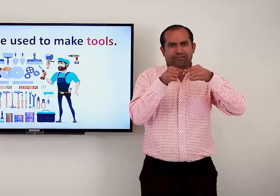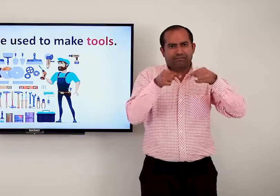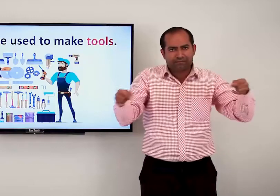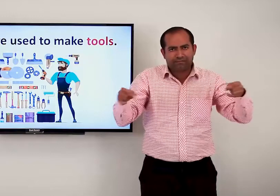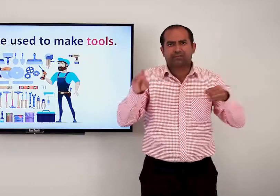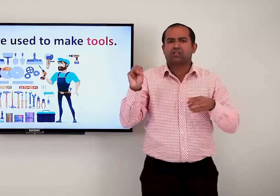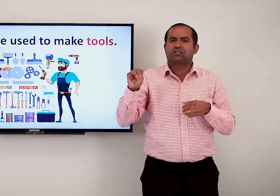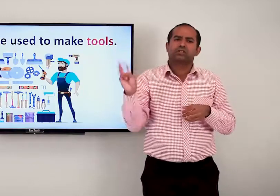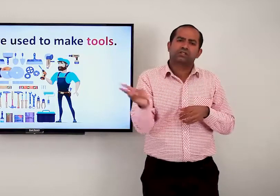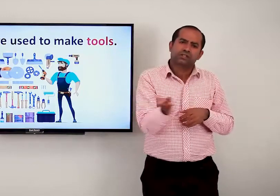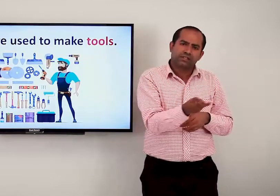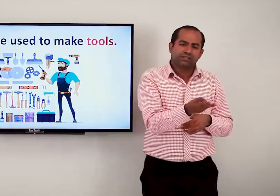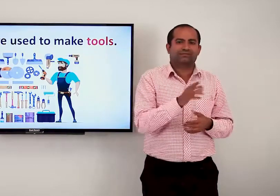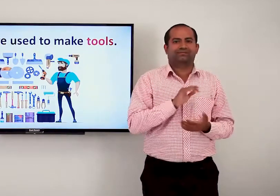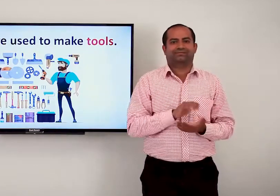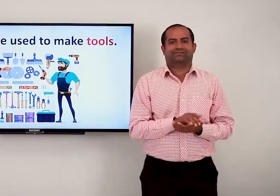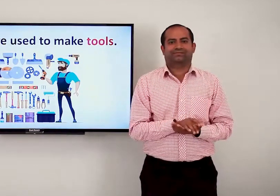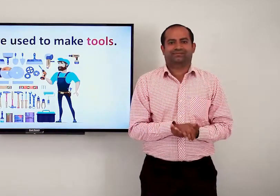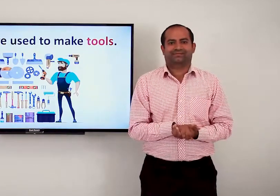और हथौड़ी वगैरह।